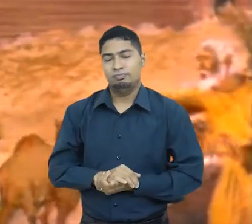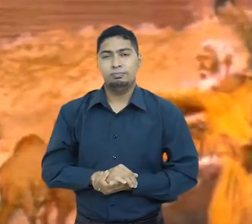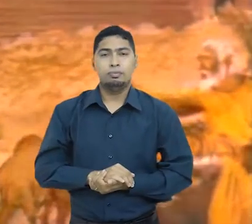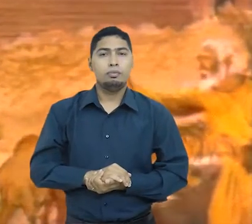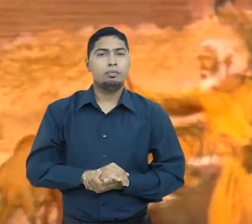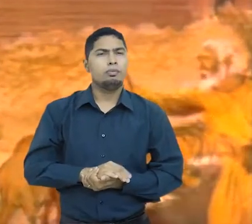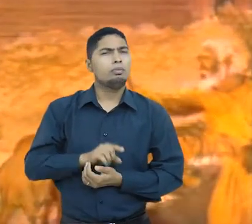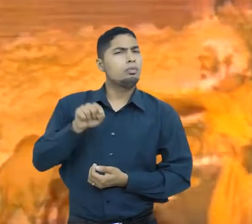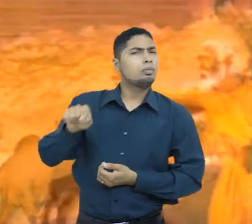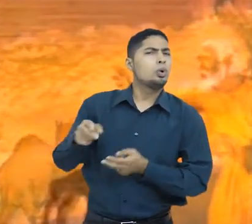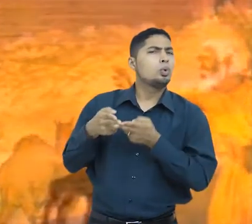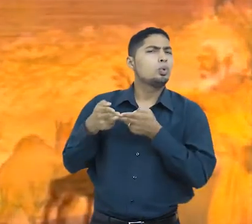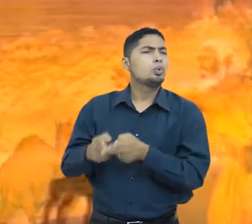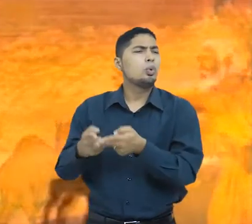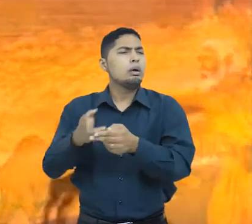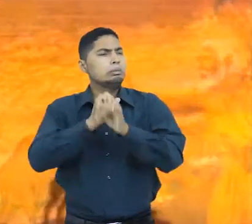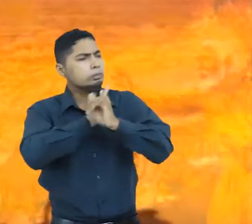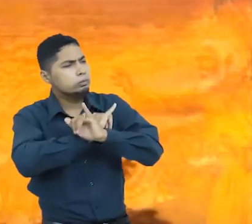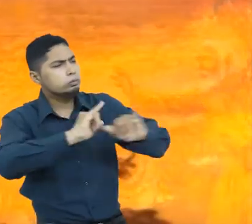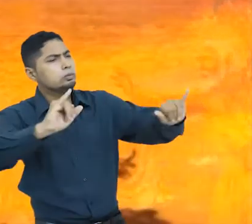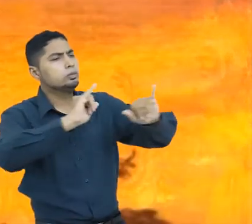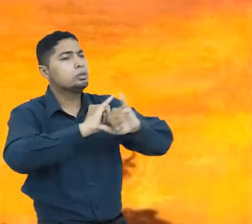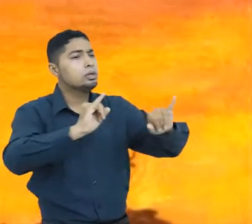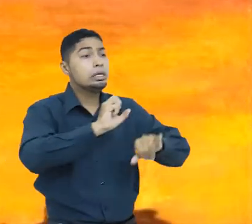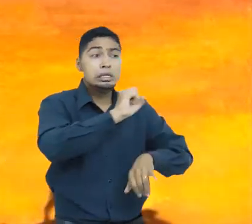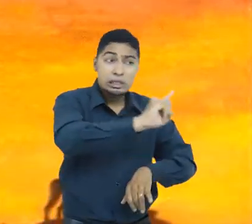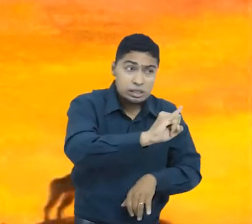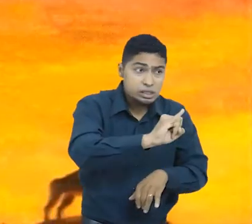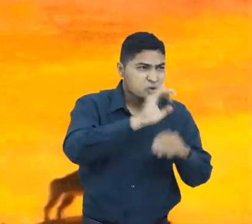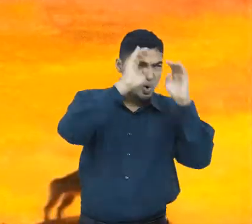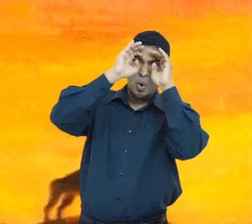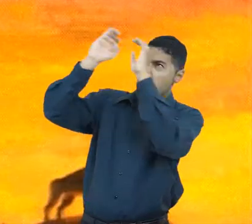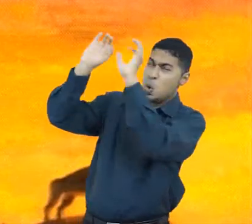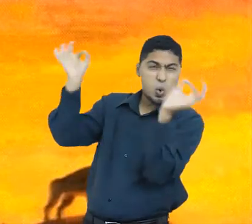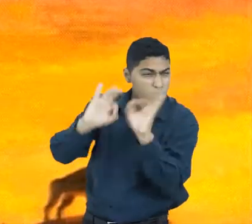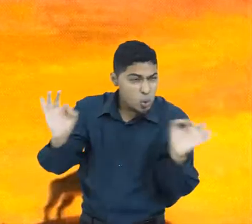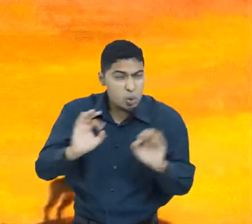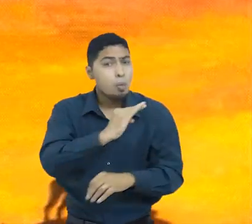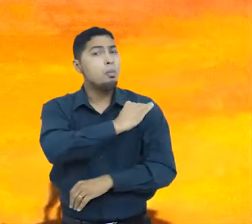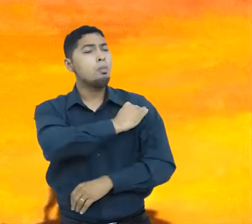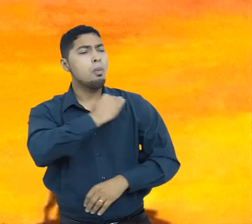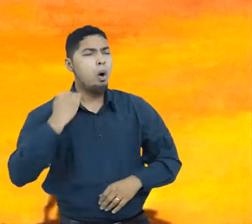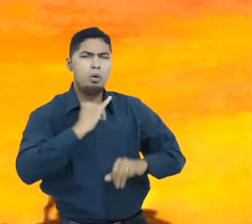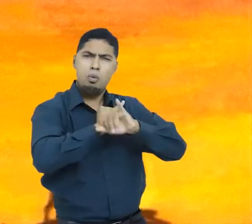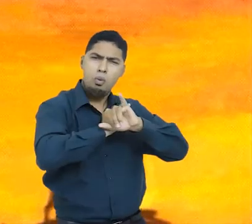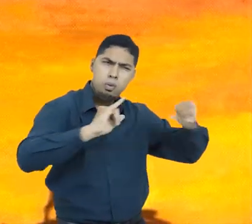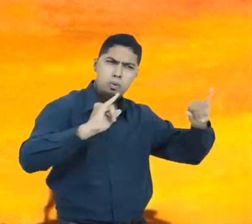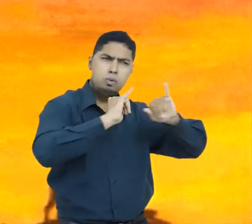Então, Noé passou a avisar ao povo: Quem não honrar a Deus, morrerá. Mas,